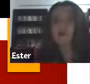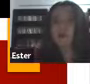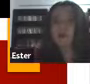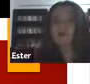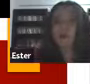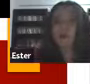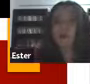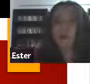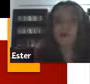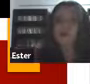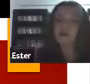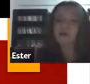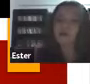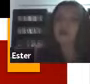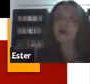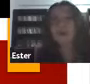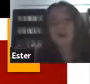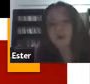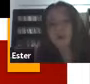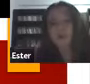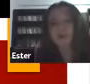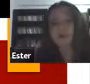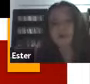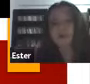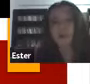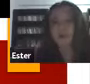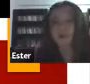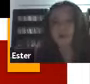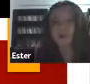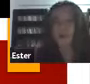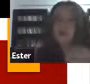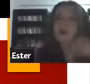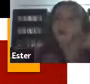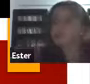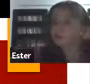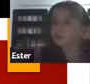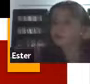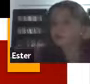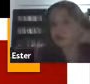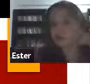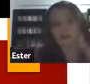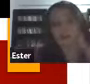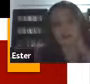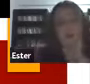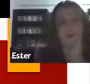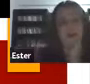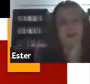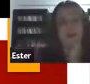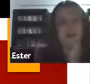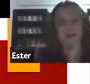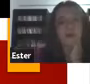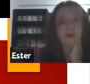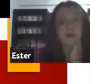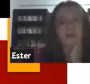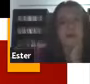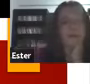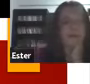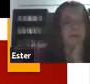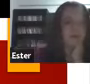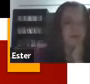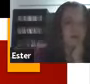possa construir um sistema orientado para as necessidades de saúde da população e partindo das experiências históricas aí. Pode passar.